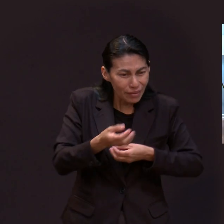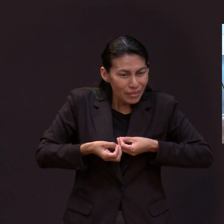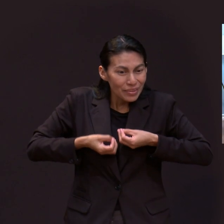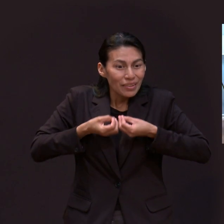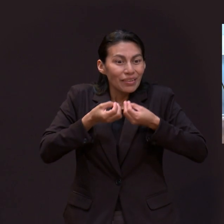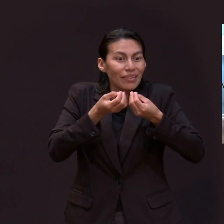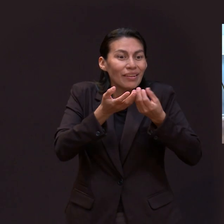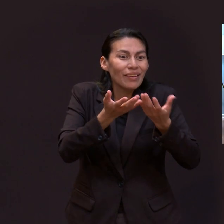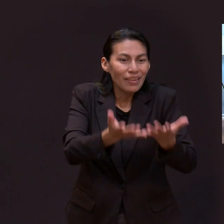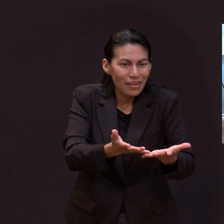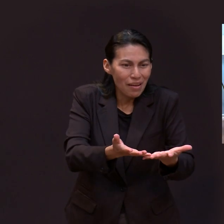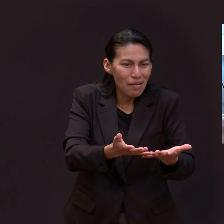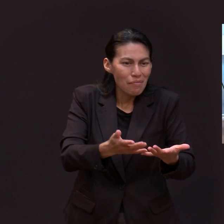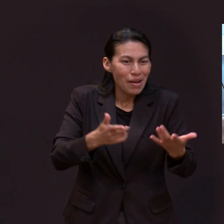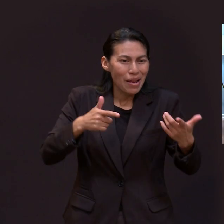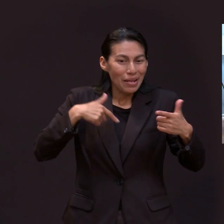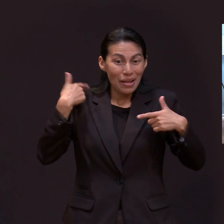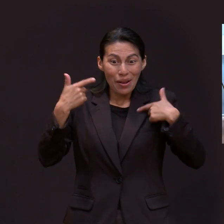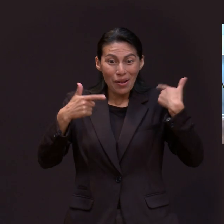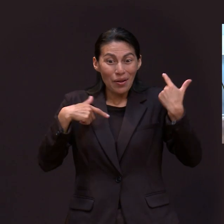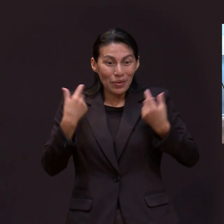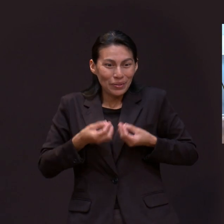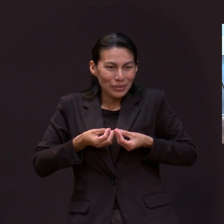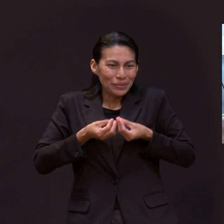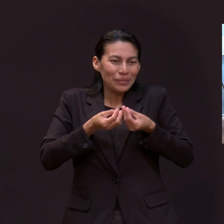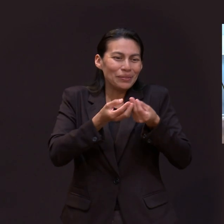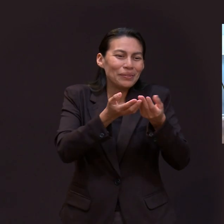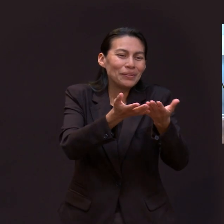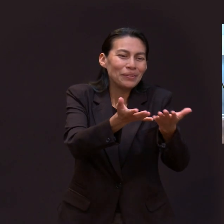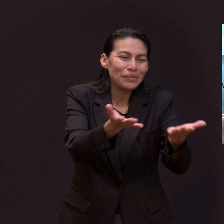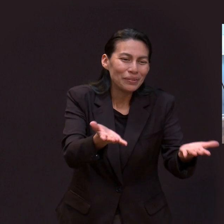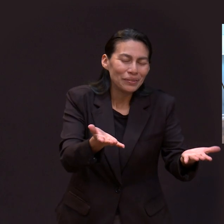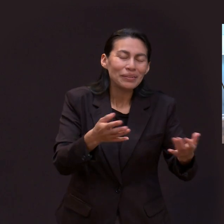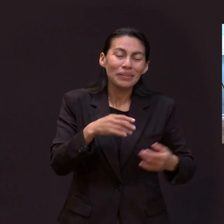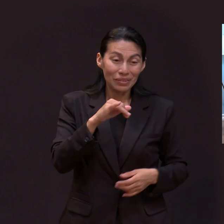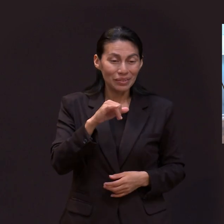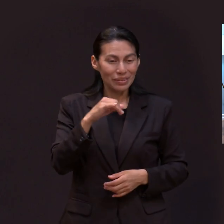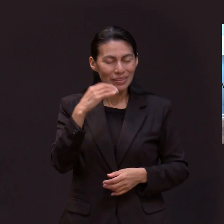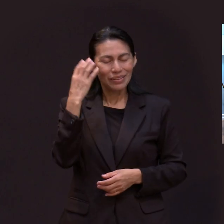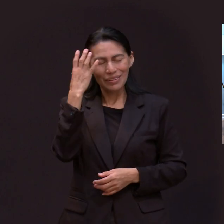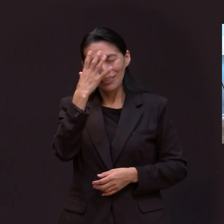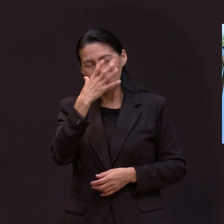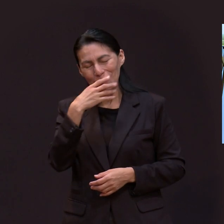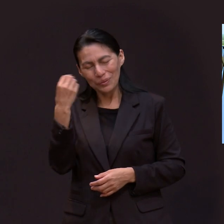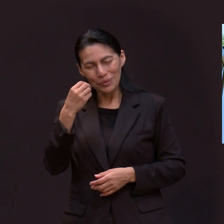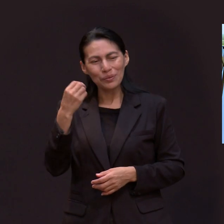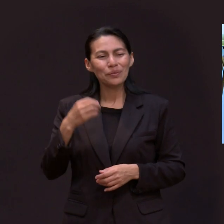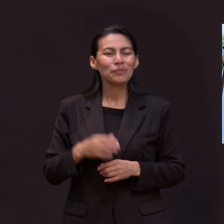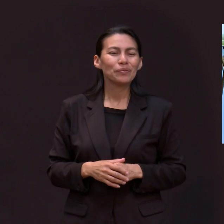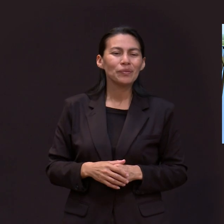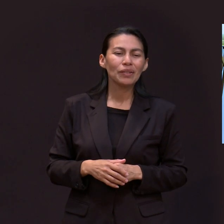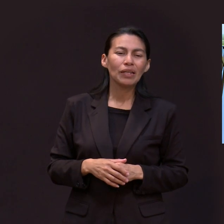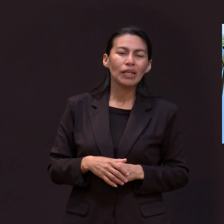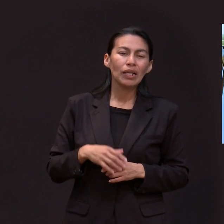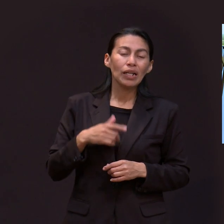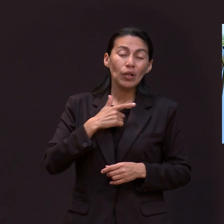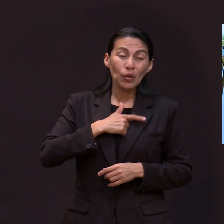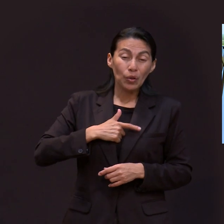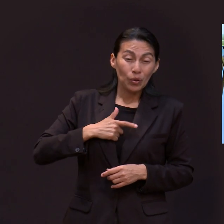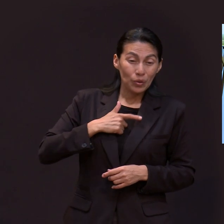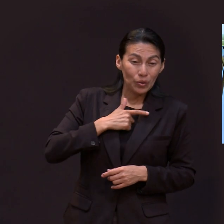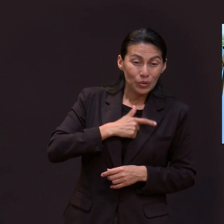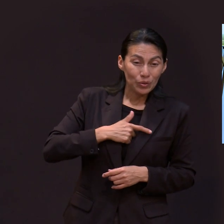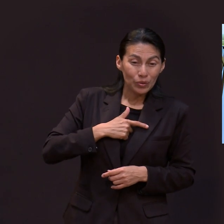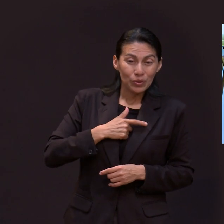dará de ese para qué gozo amigos o estén ustedes porque hay un gozo